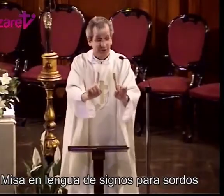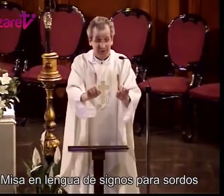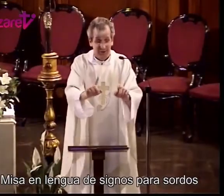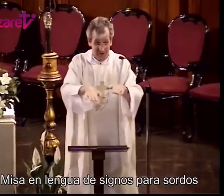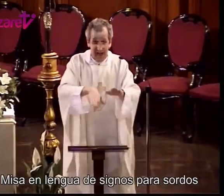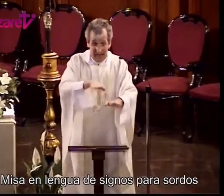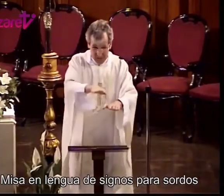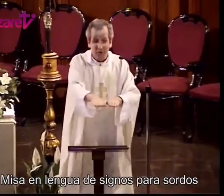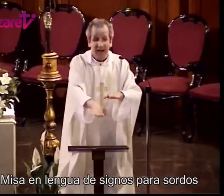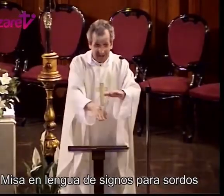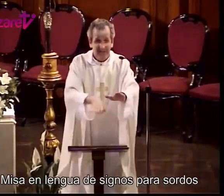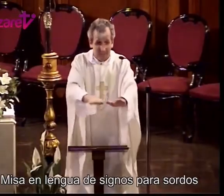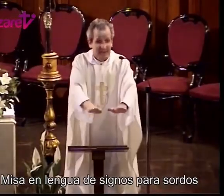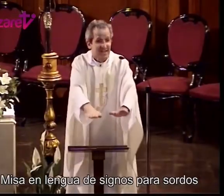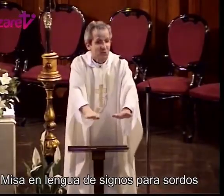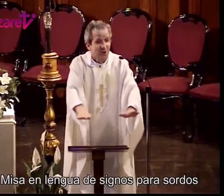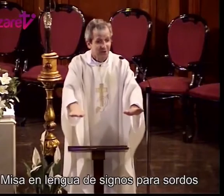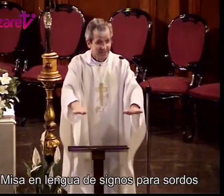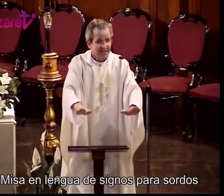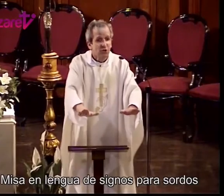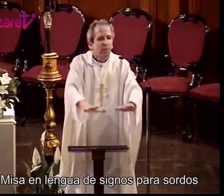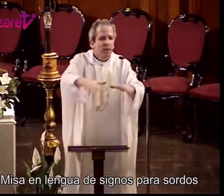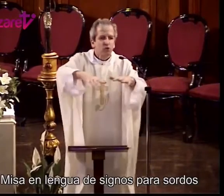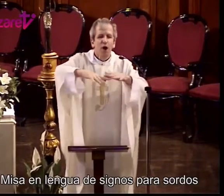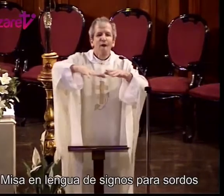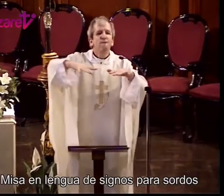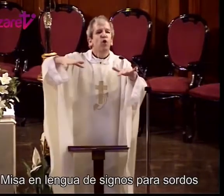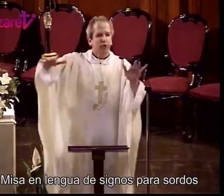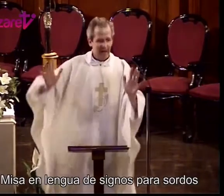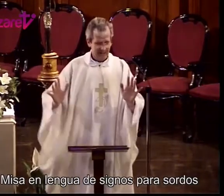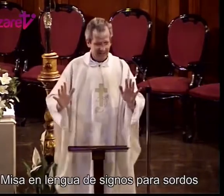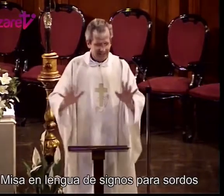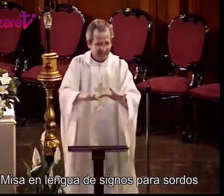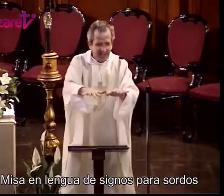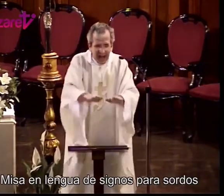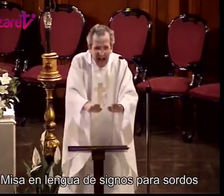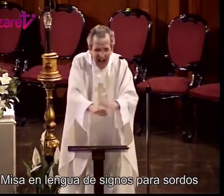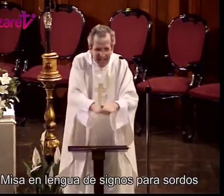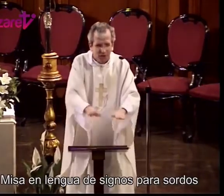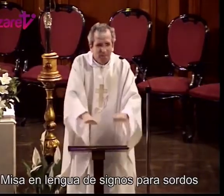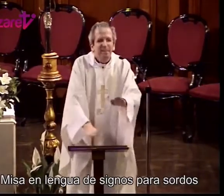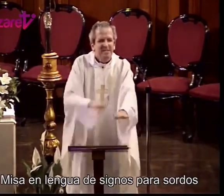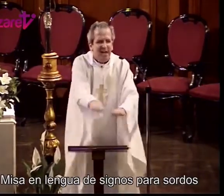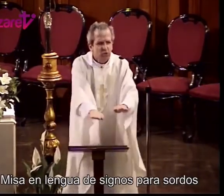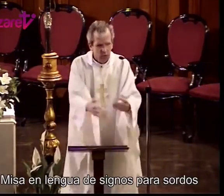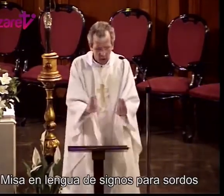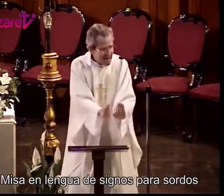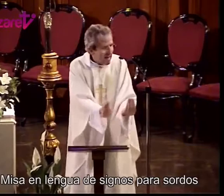no. Hay que tocar de pies al suelo, es decir, no podemos flotar, ¿eh? Es decir, hay que pisar el suelo, la